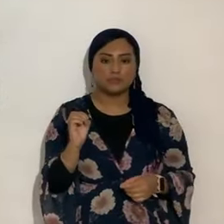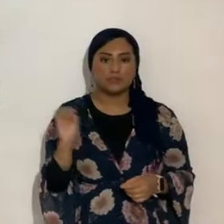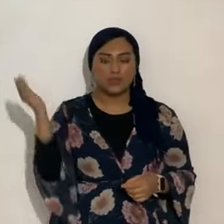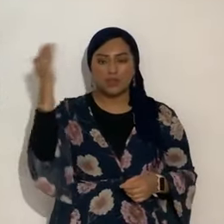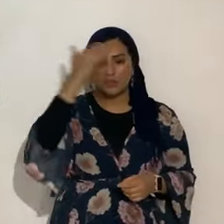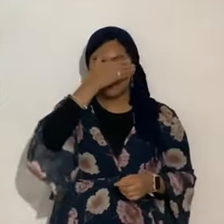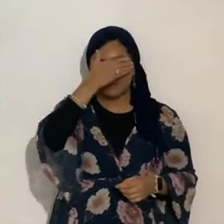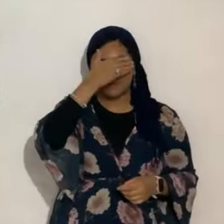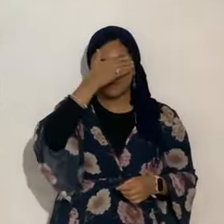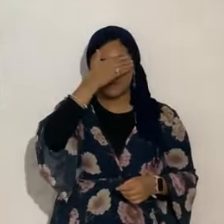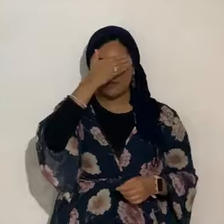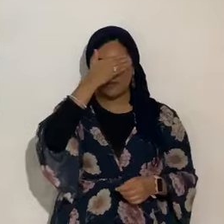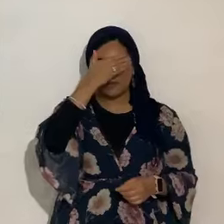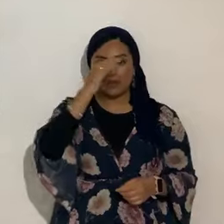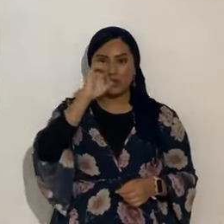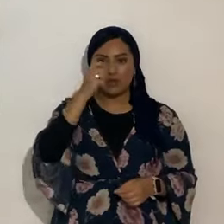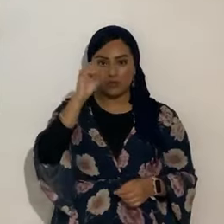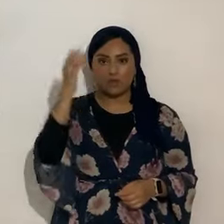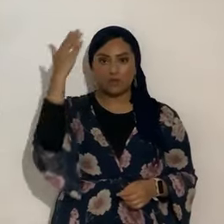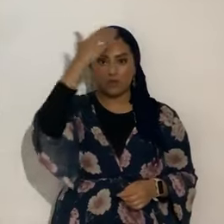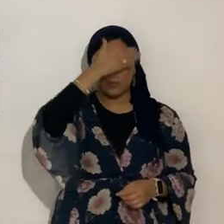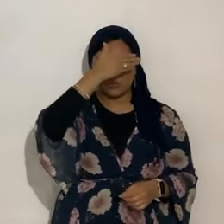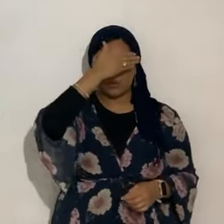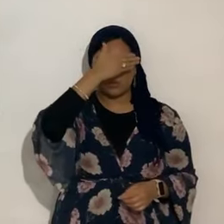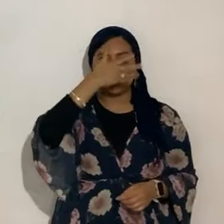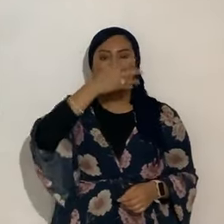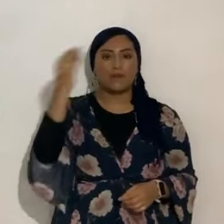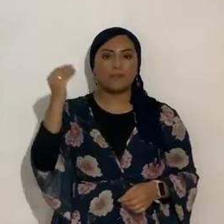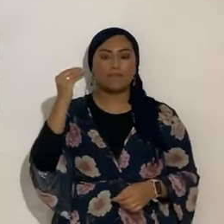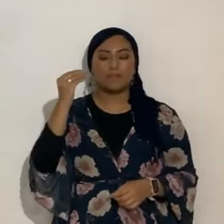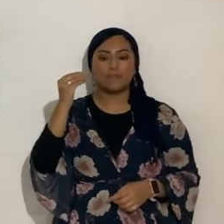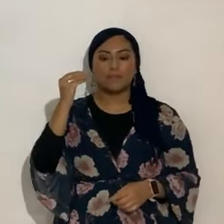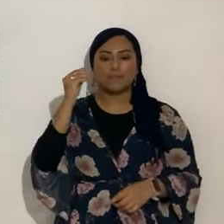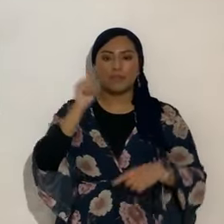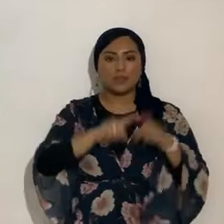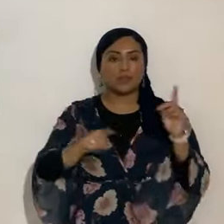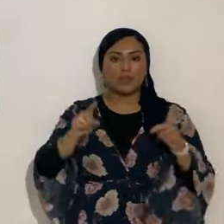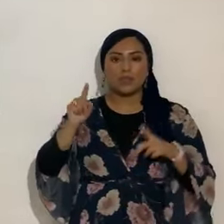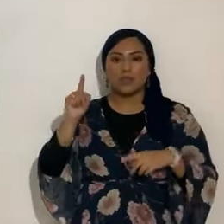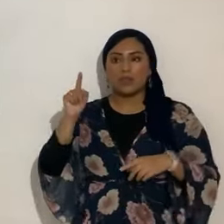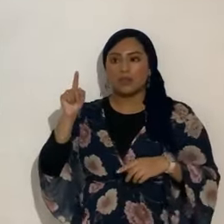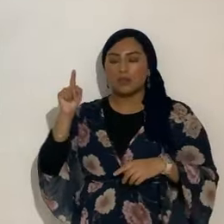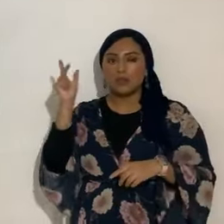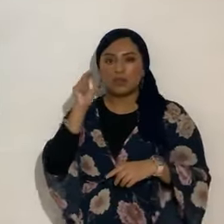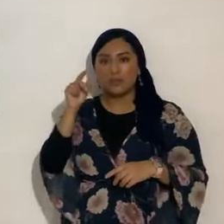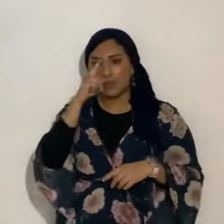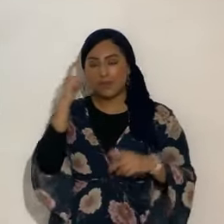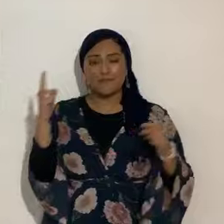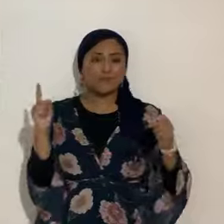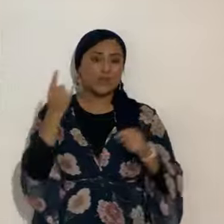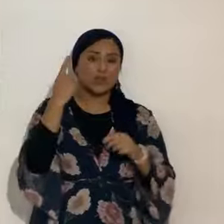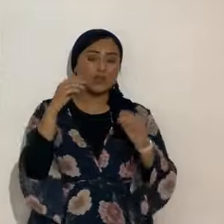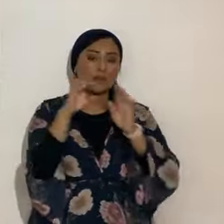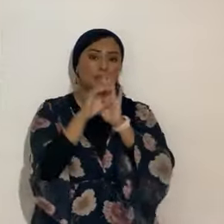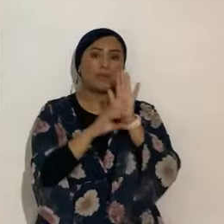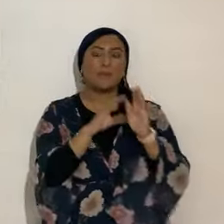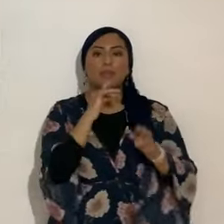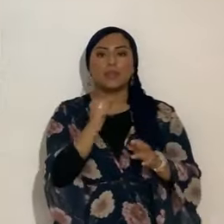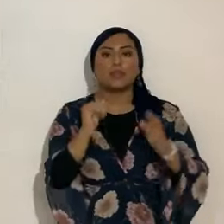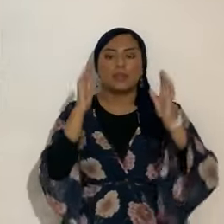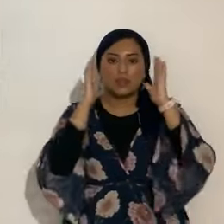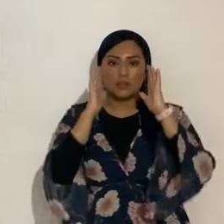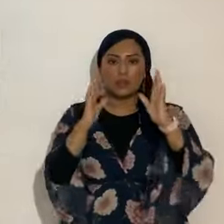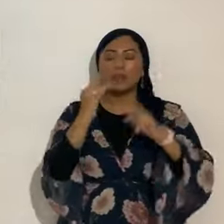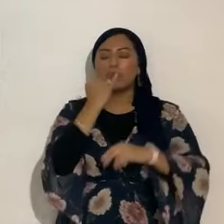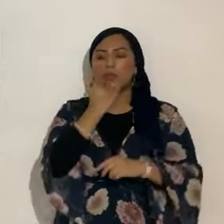cega. El orgullo cega y ensordece. Porque el primer mandamiento es, escucha,